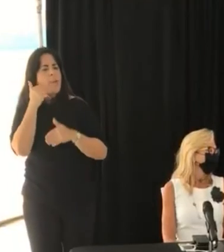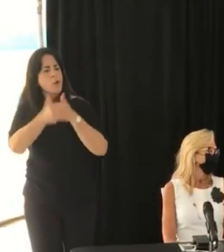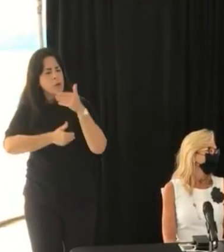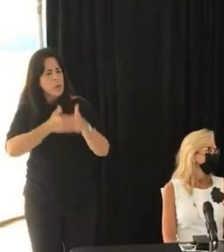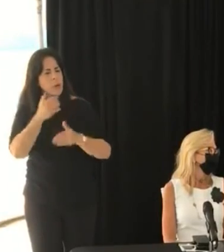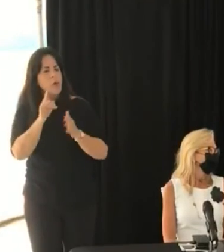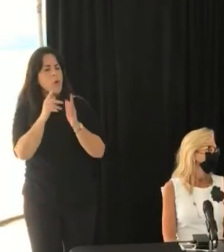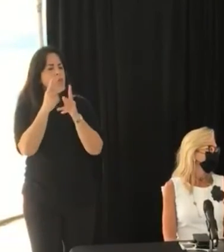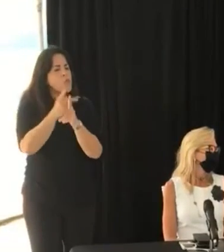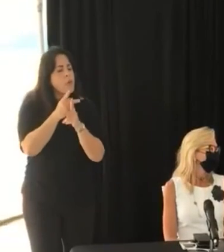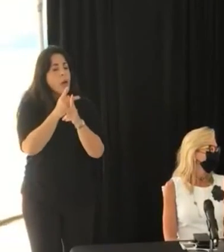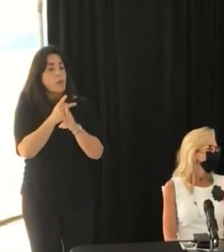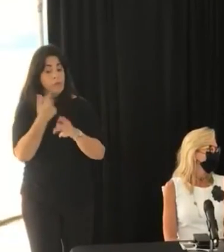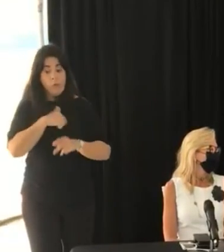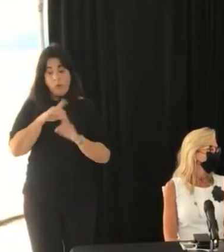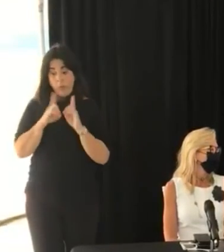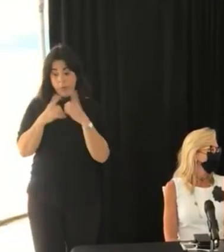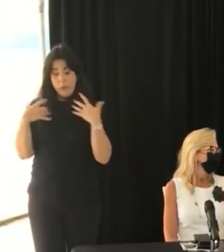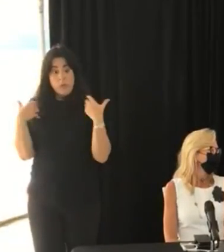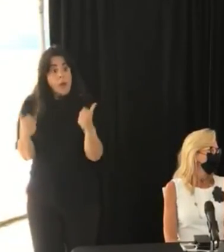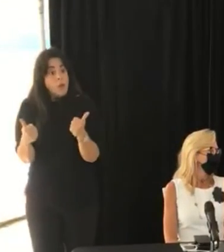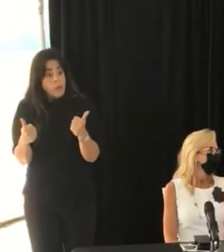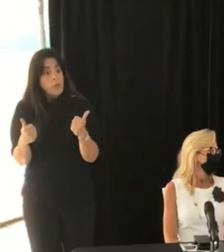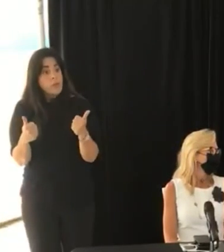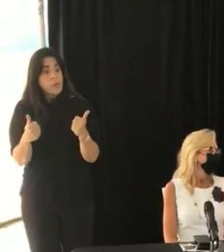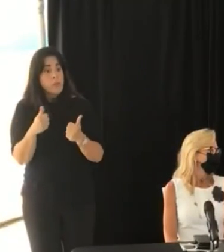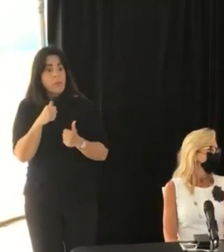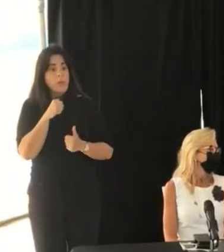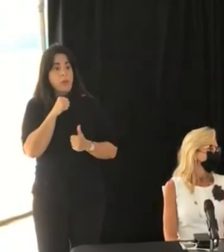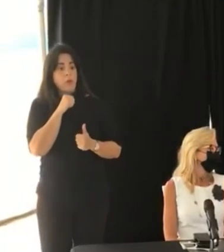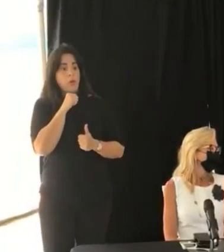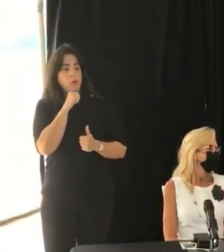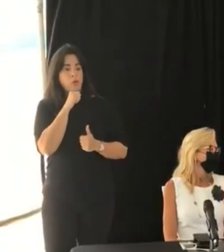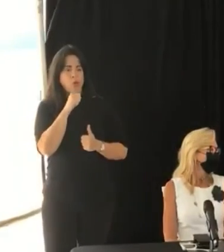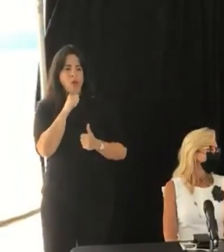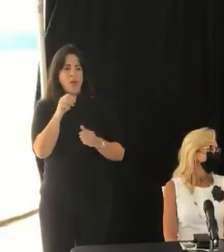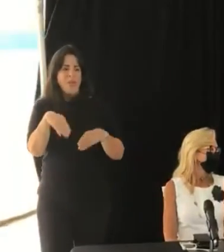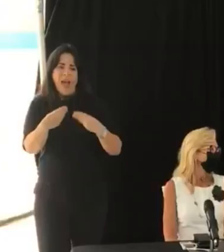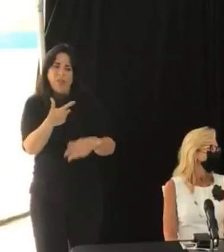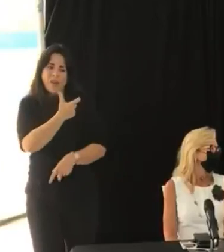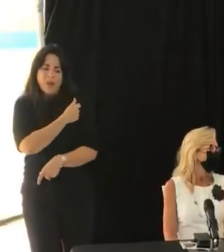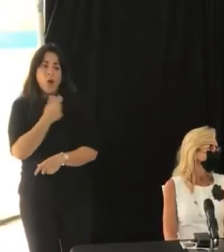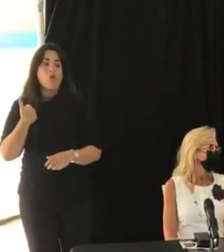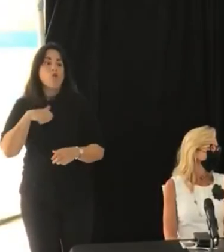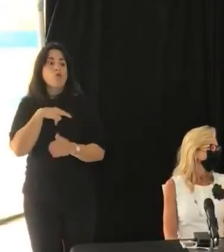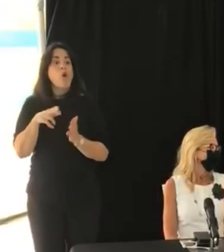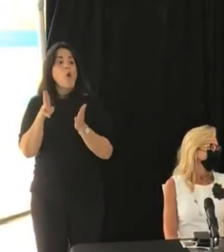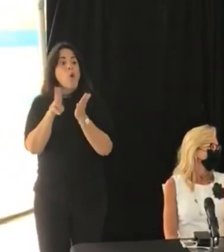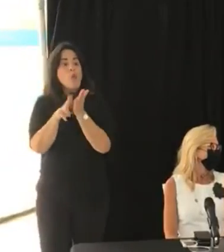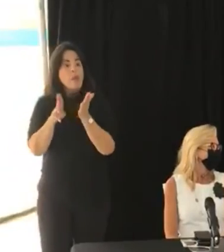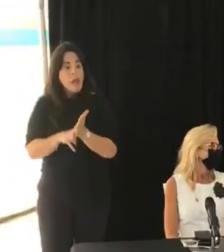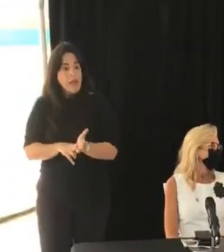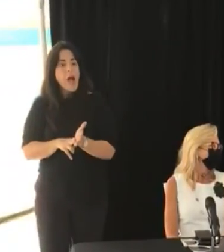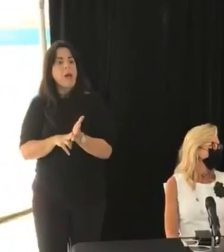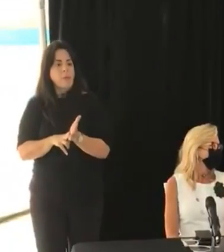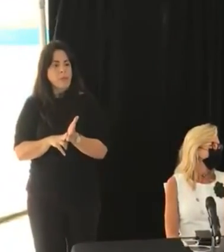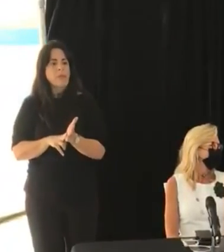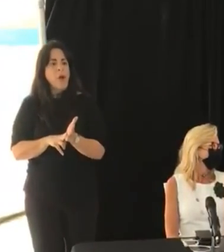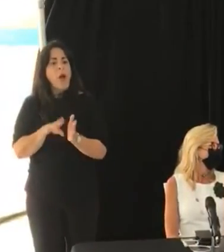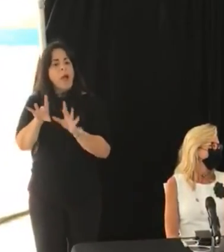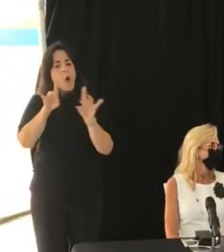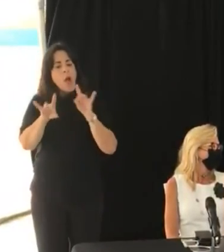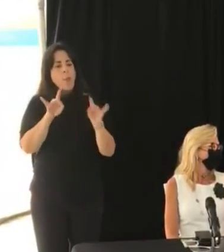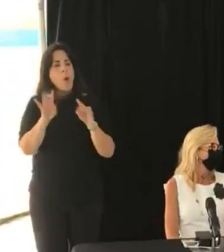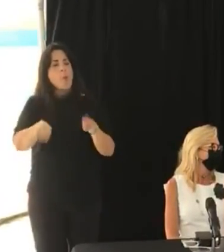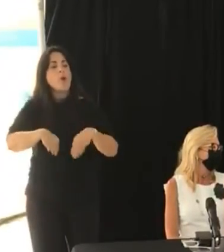que nosotros como el Departamento de Salud no somos los que estamos poniendo la vacuna. Nosotros contratamos, nosotros cualificamos proveedores, y